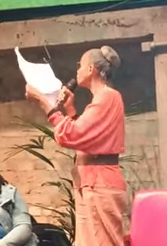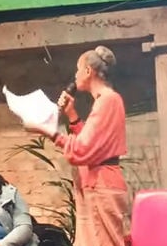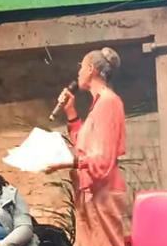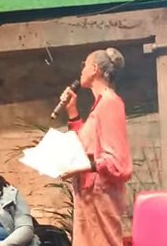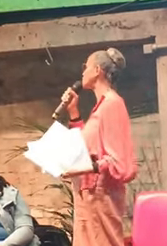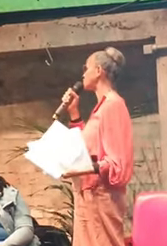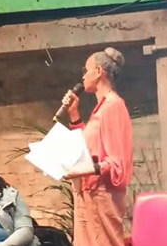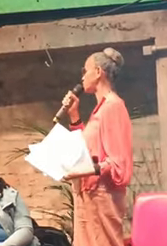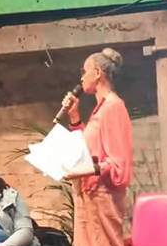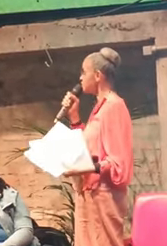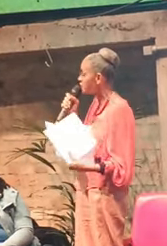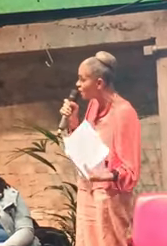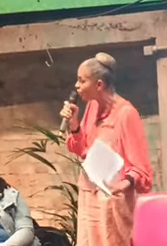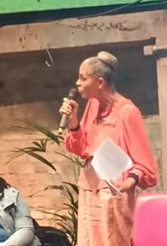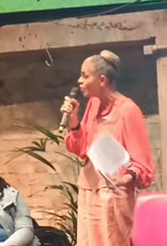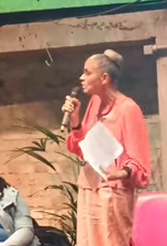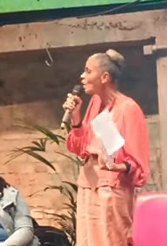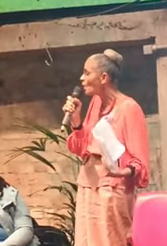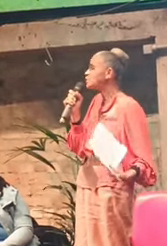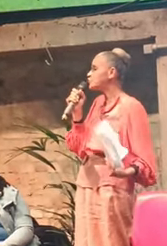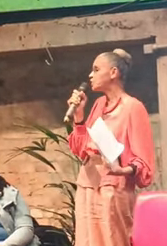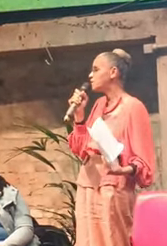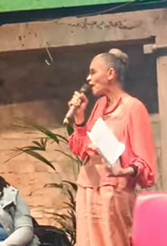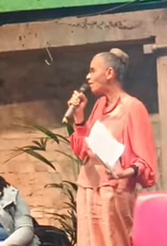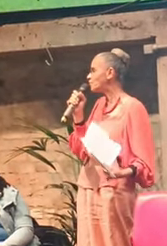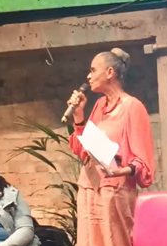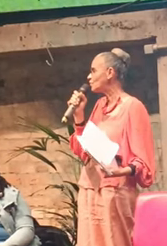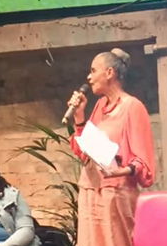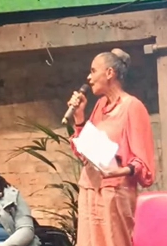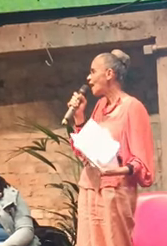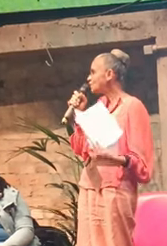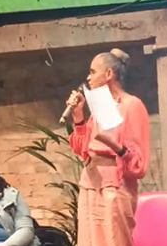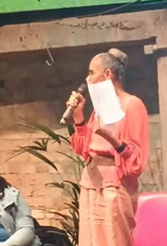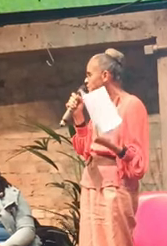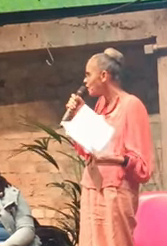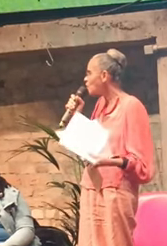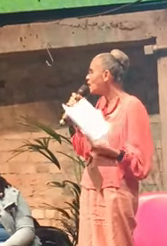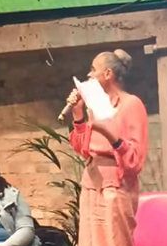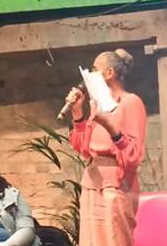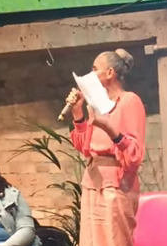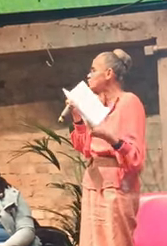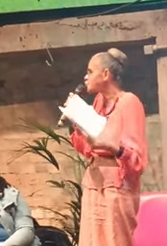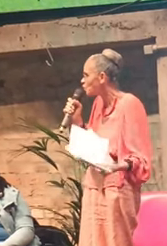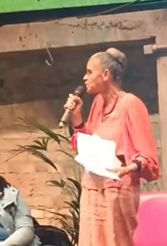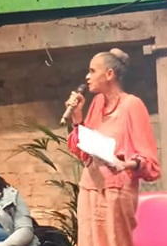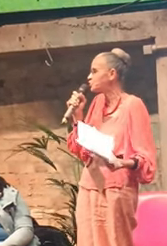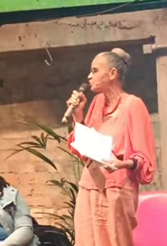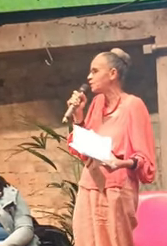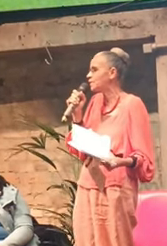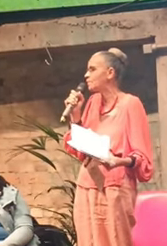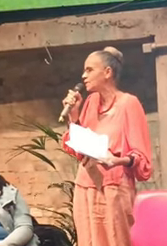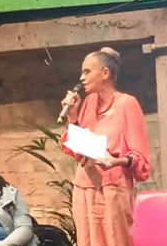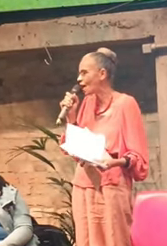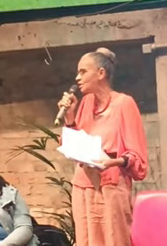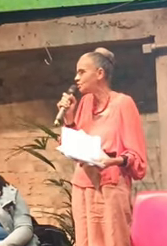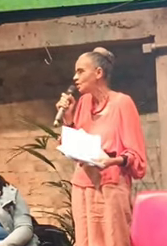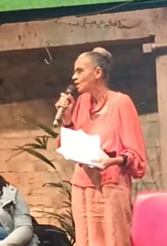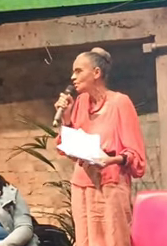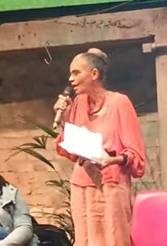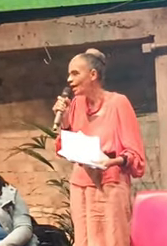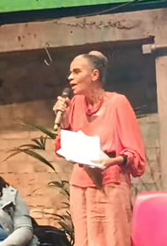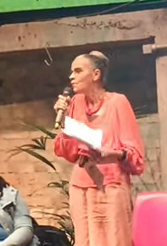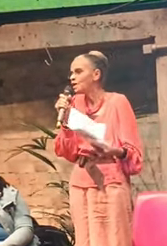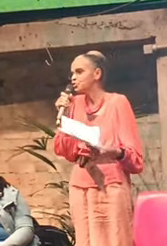ambiental, em todos os sentidos. Senão, não é sustentável. A dimensão, as dimensões da